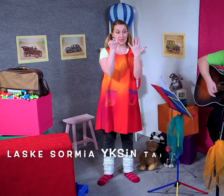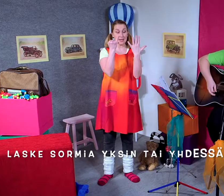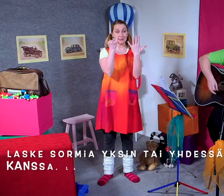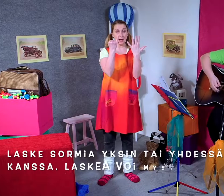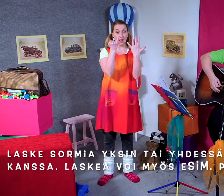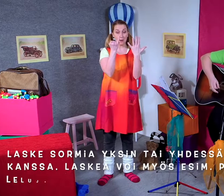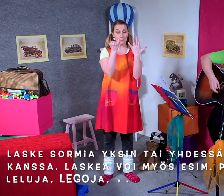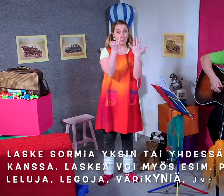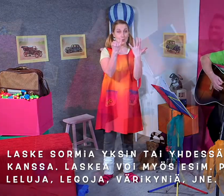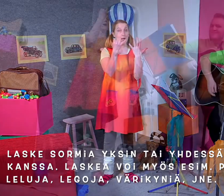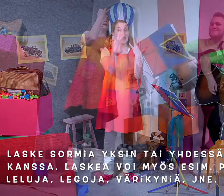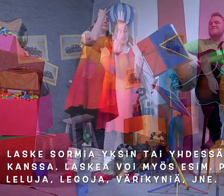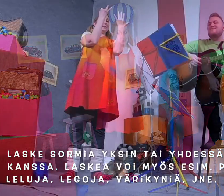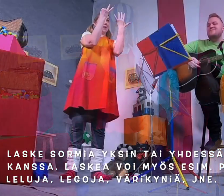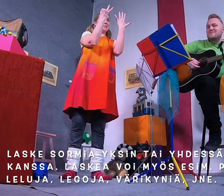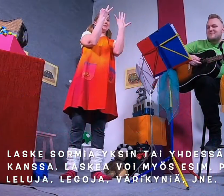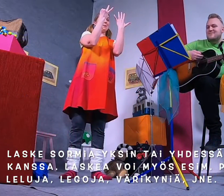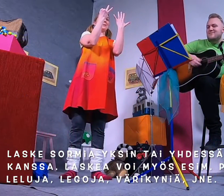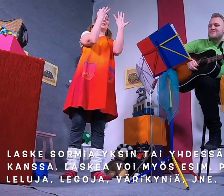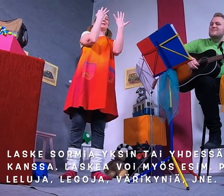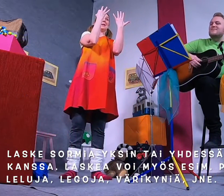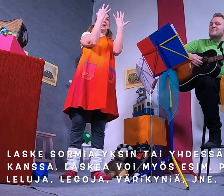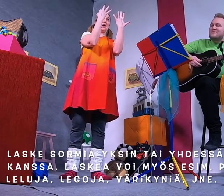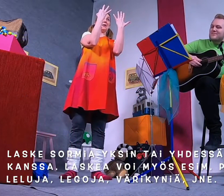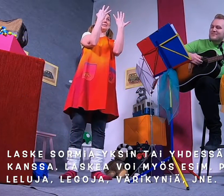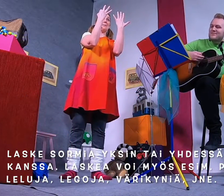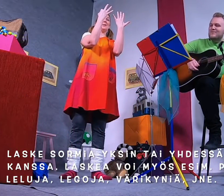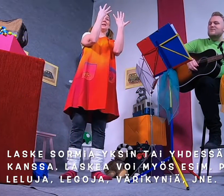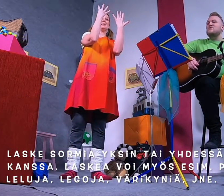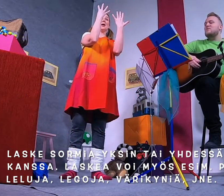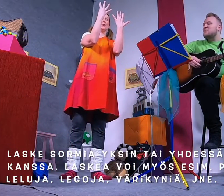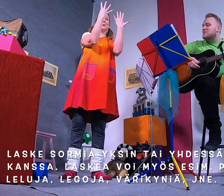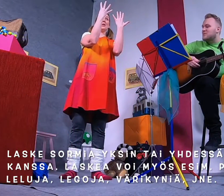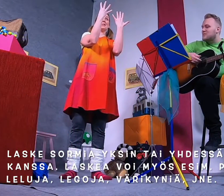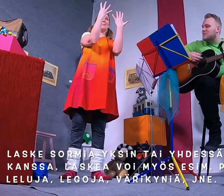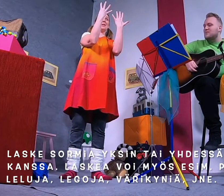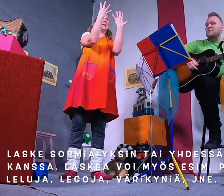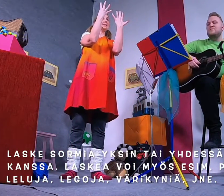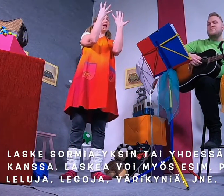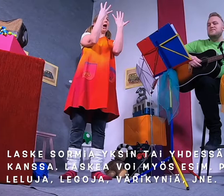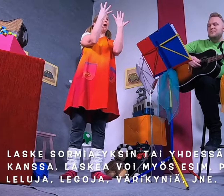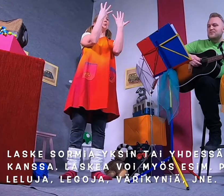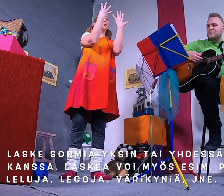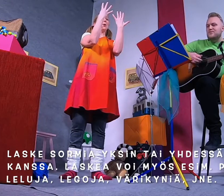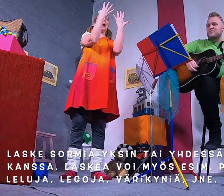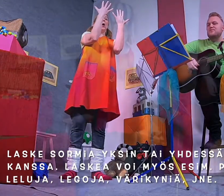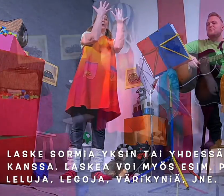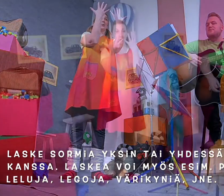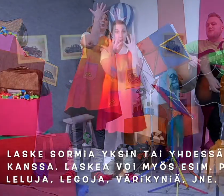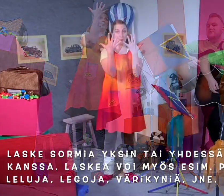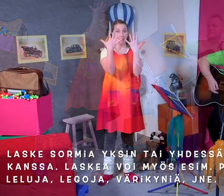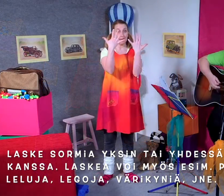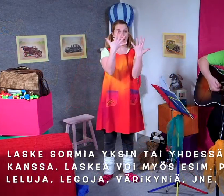pientä autoa, seitsemän pientä, kahdeksan pientä, yhdeksän pientä autoa, 10